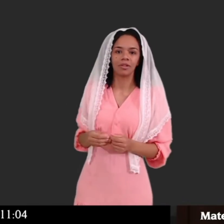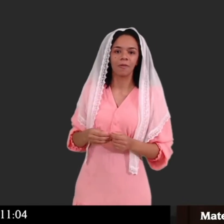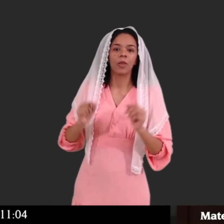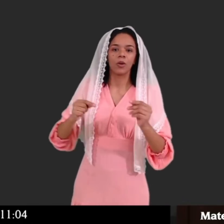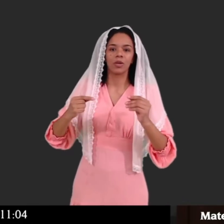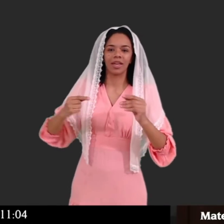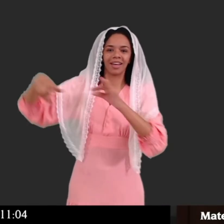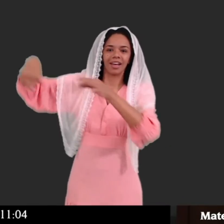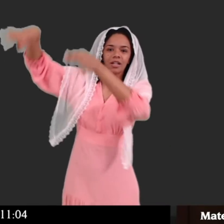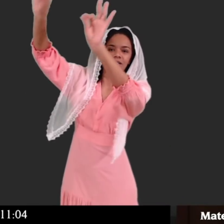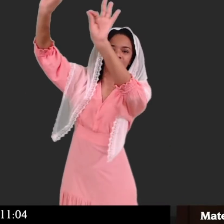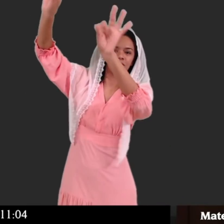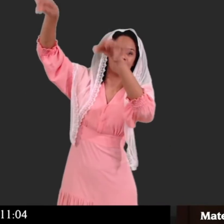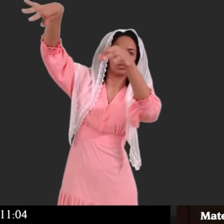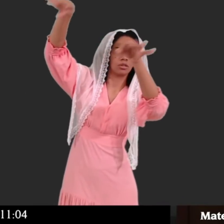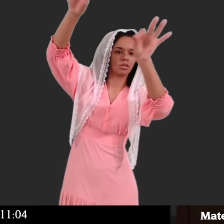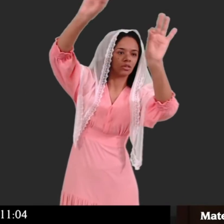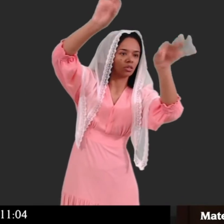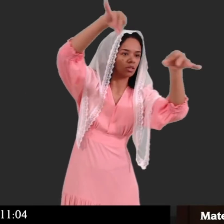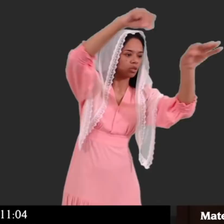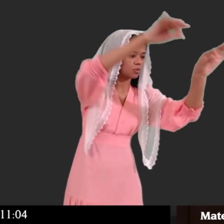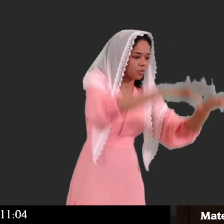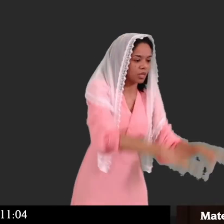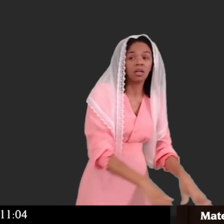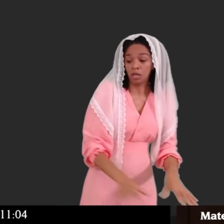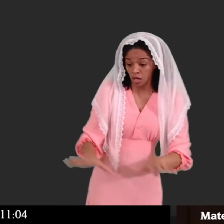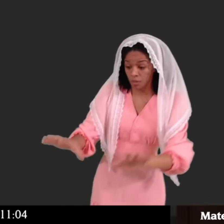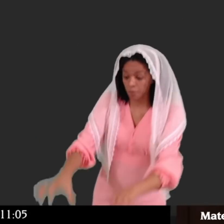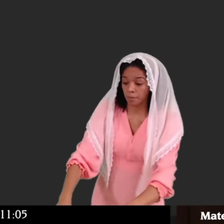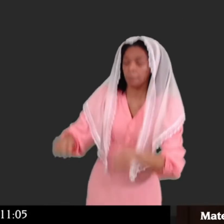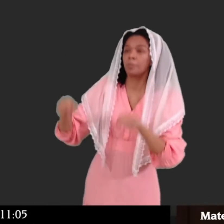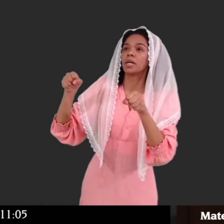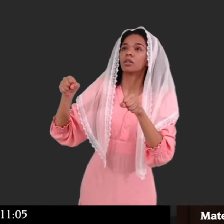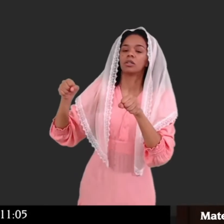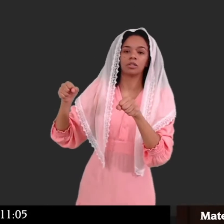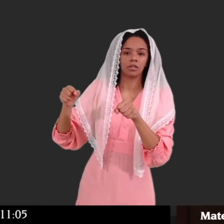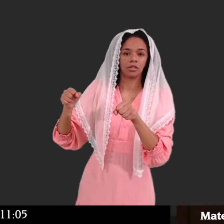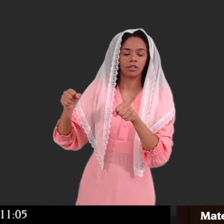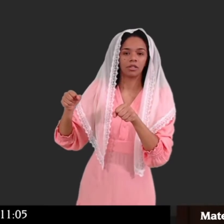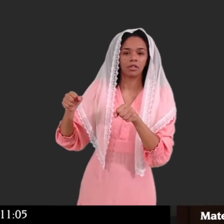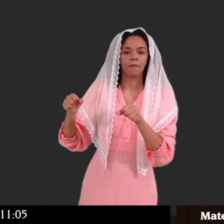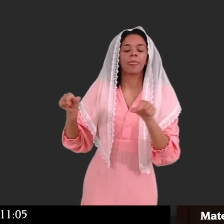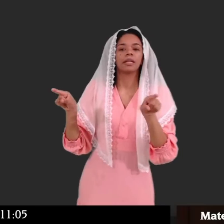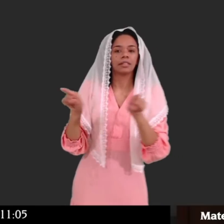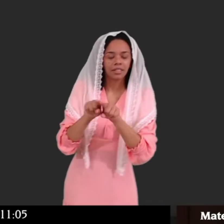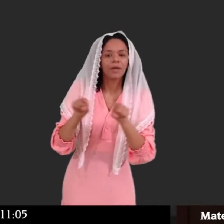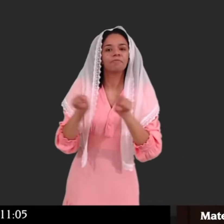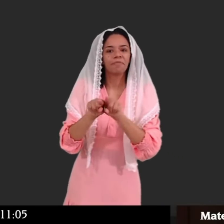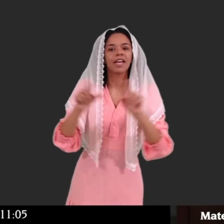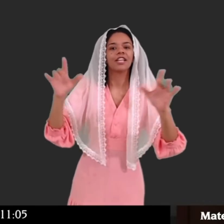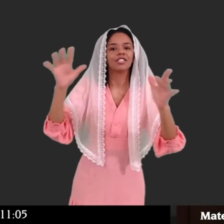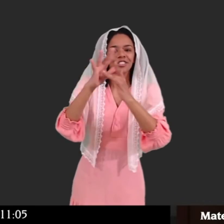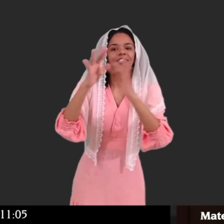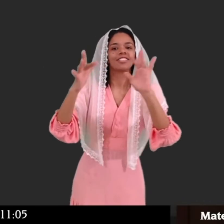milagre aconteceu. Assim foi, não Elias, Jesus perante os galileus. Subindo, eles